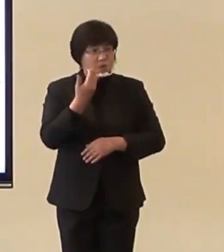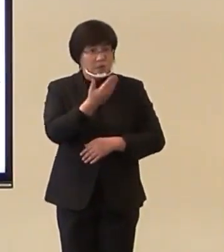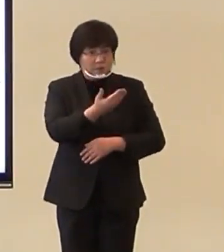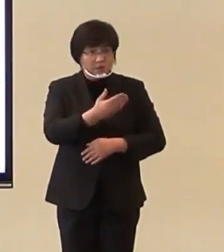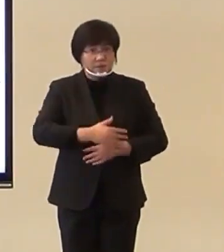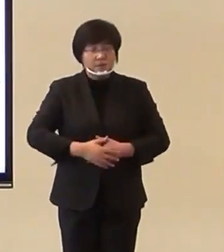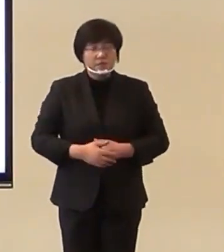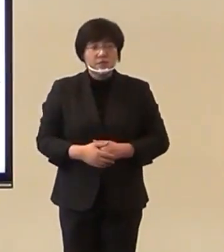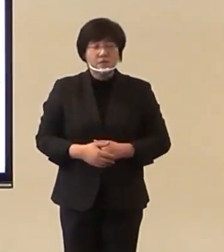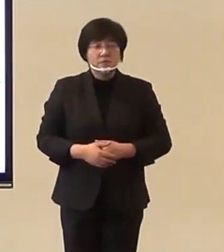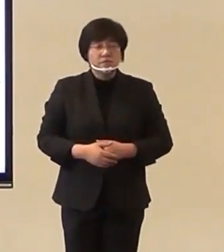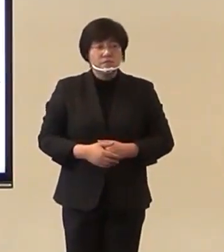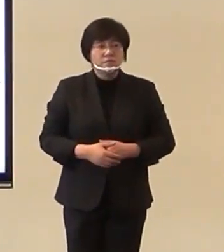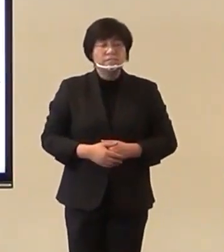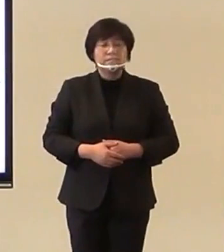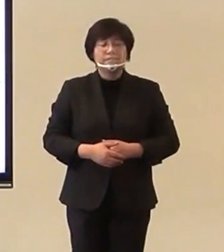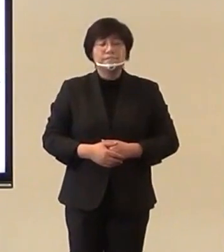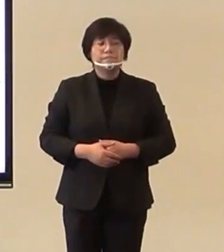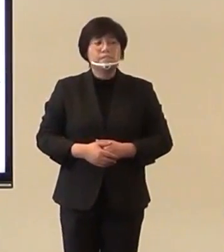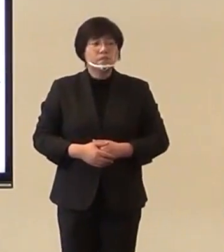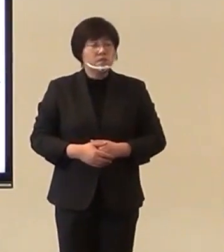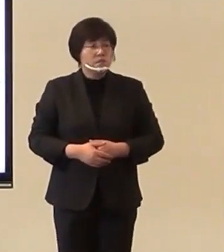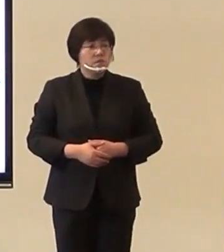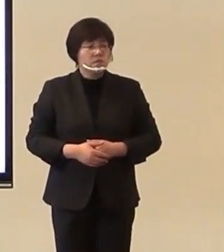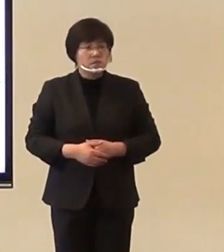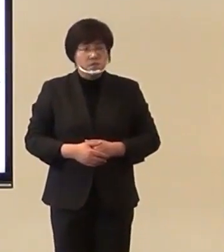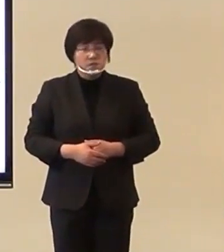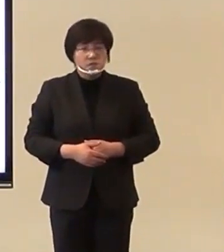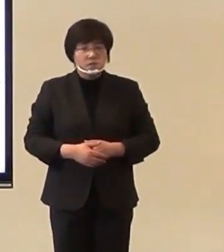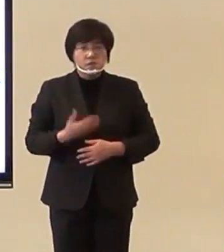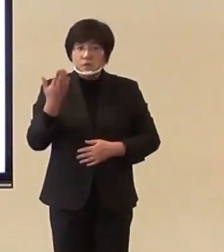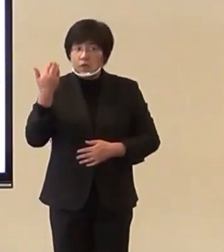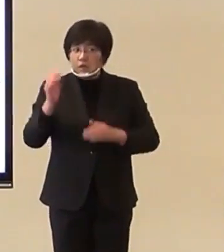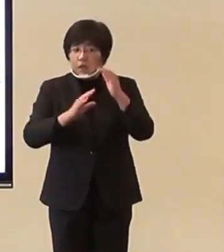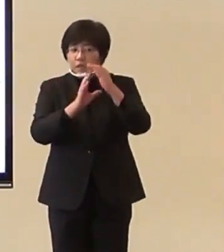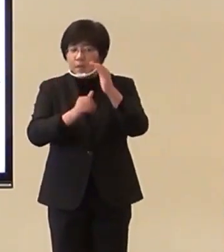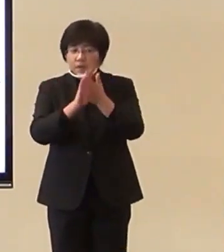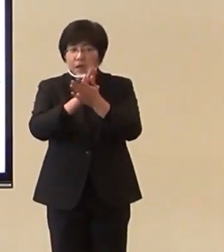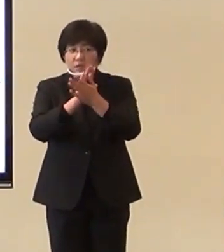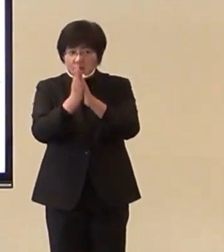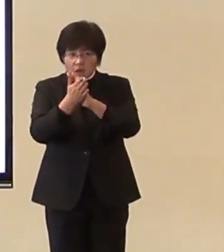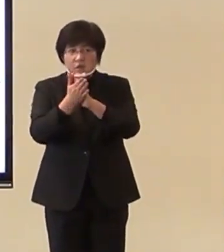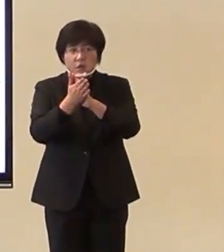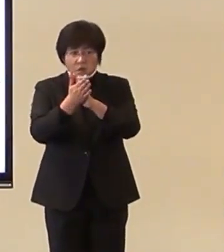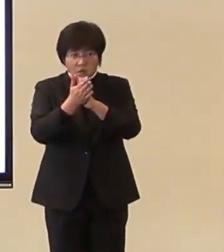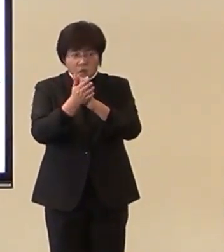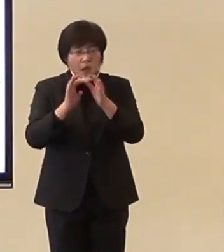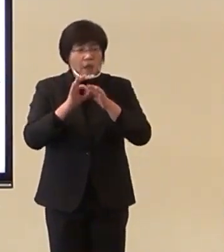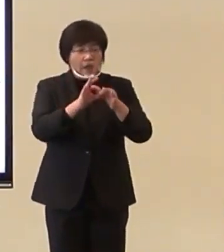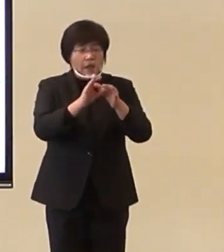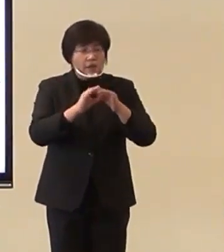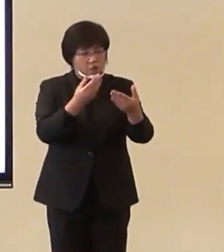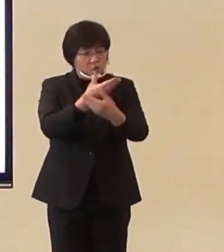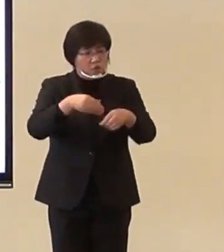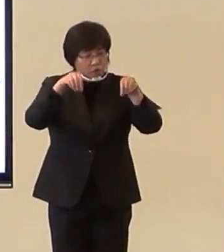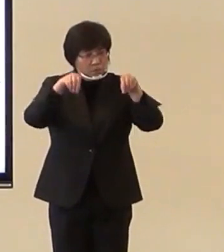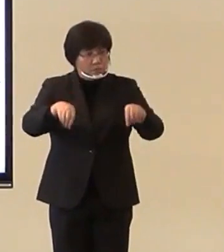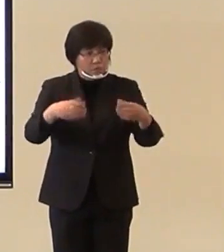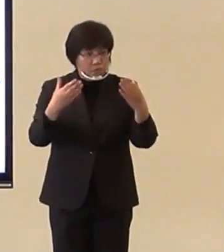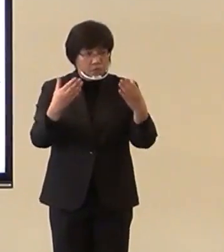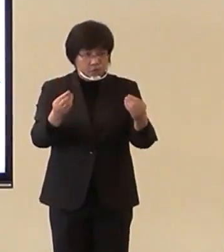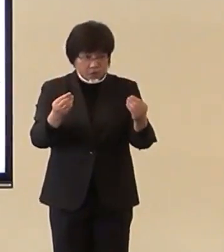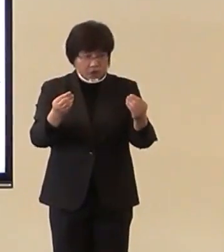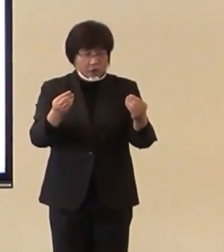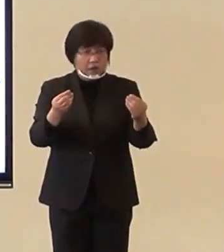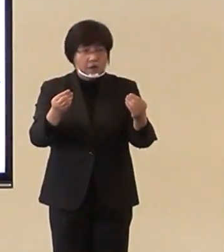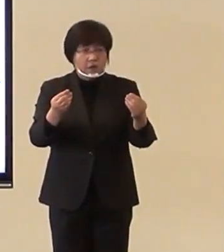ません、1日の日に山梨県と連携を協議結んでいると思うんですけれども、自分の意味で